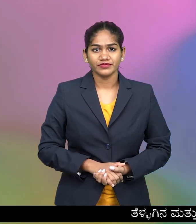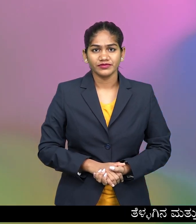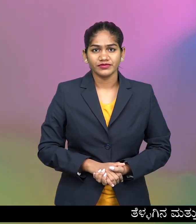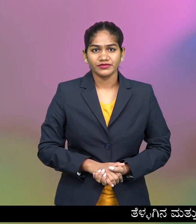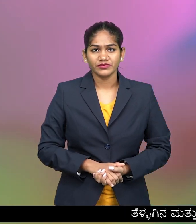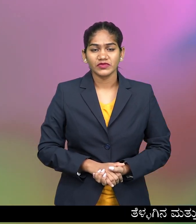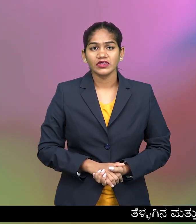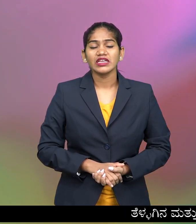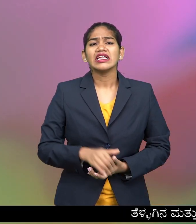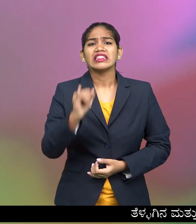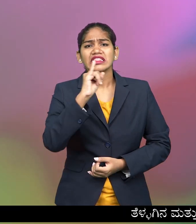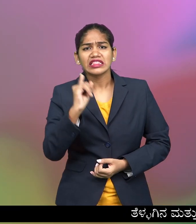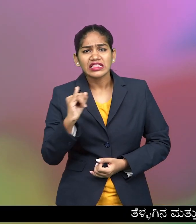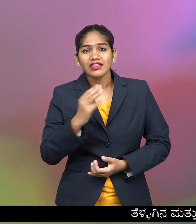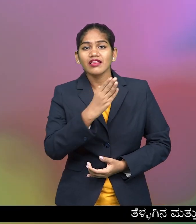ಊತ ಕೈಕಾಲುಗಳು,